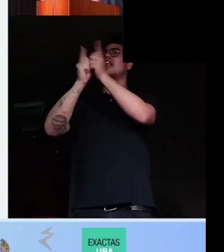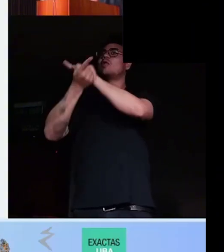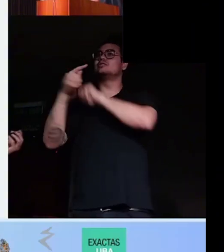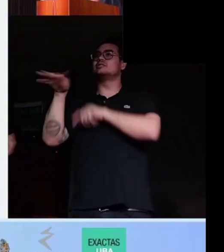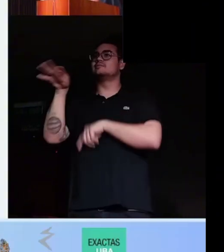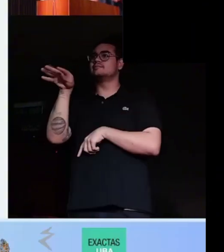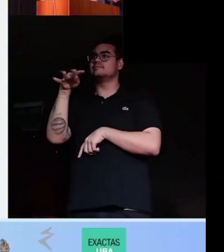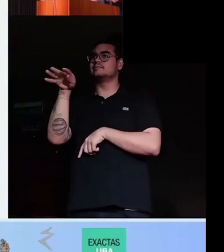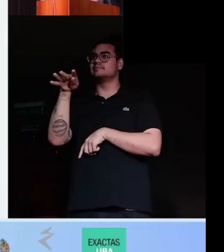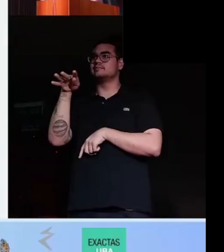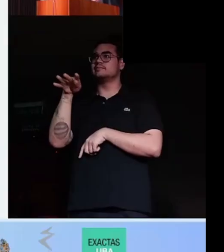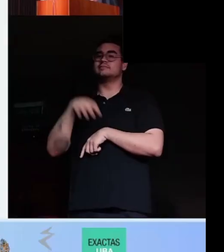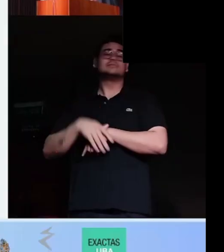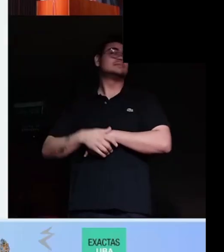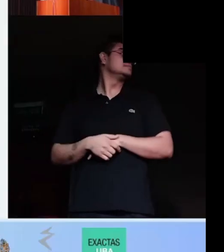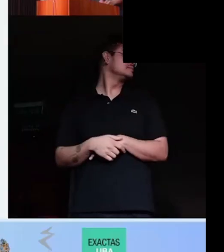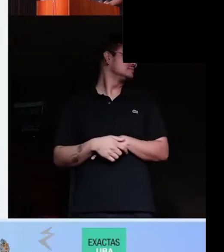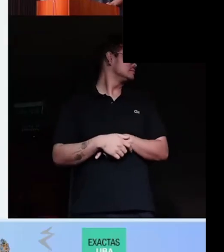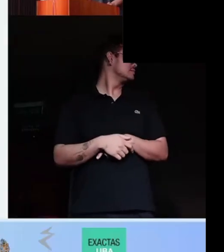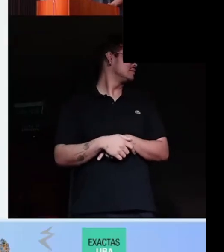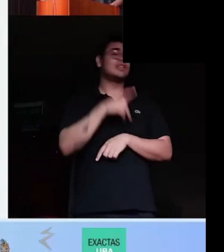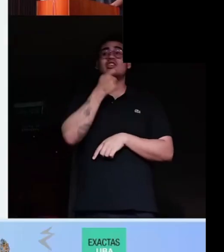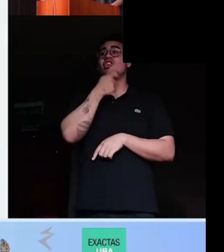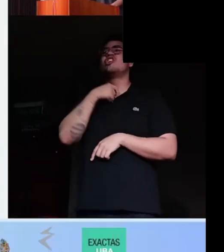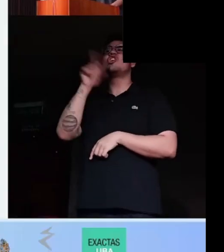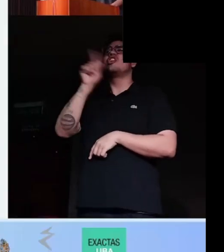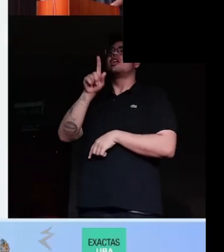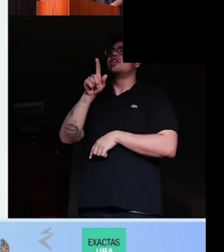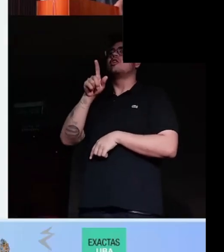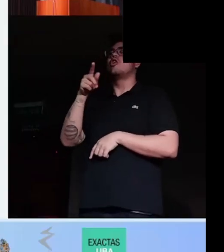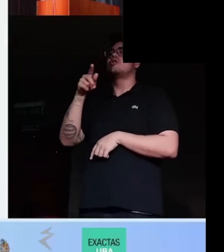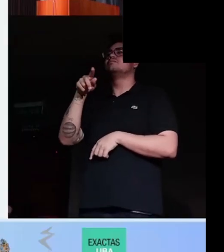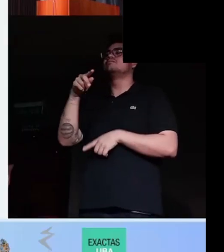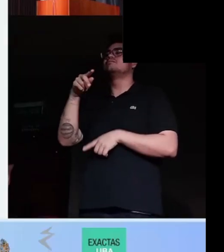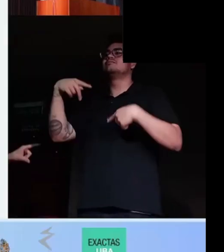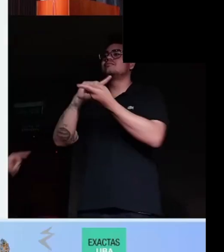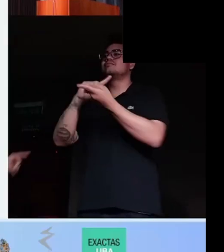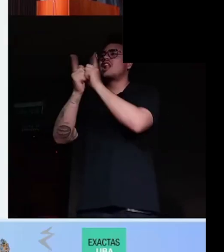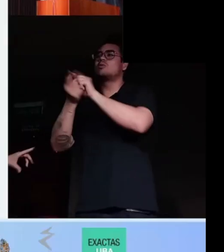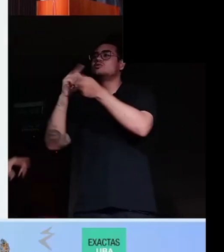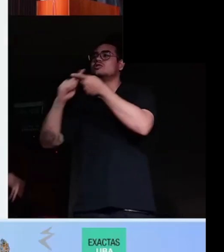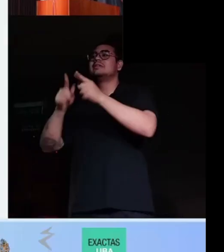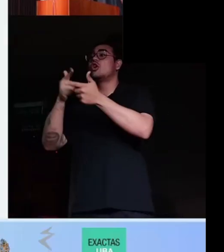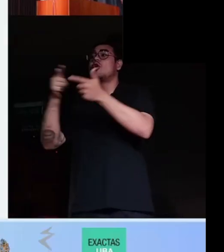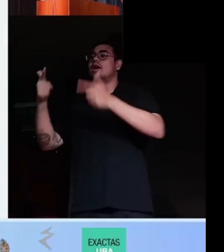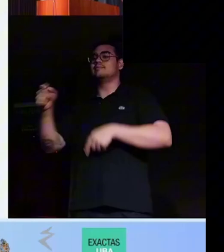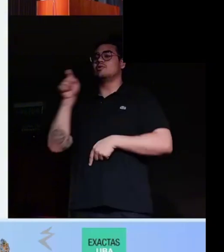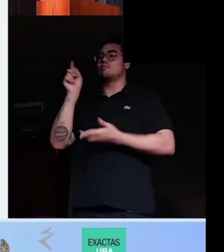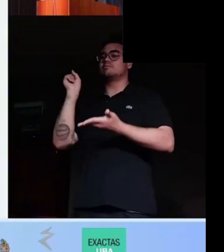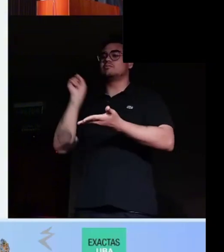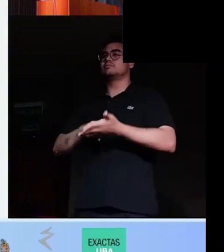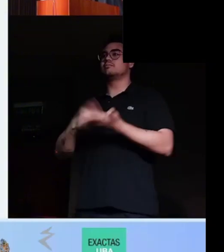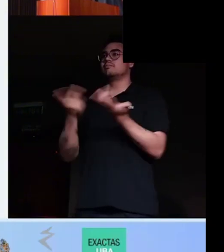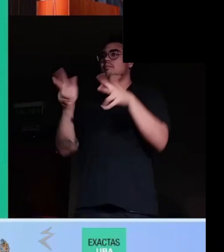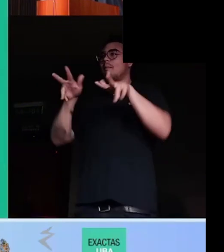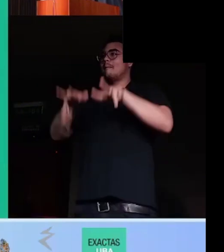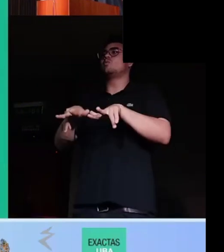coloca en el botón detener traducción, como muestra en en la flecha.